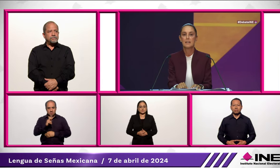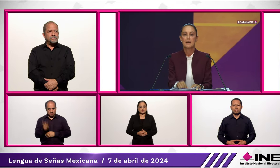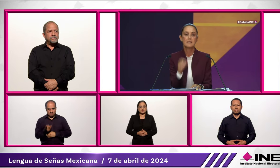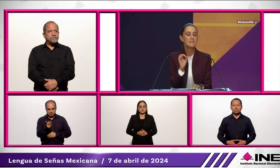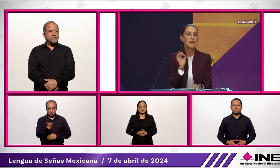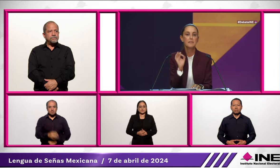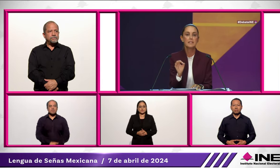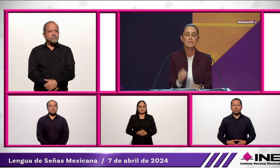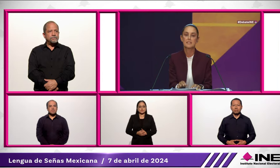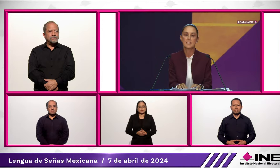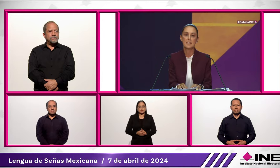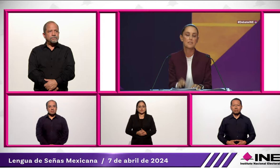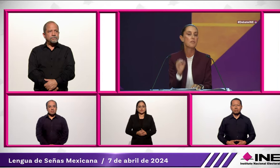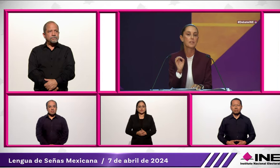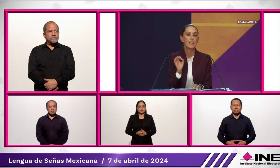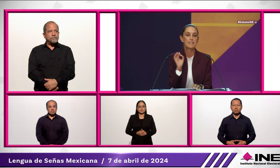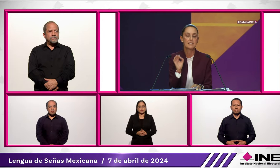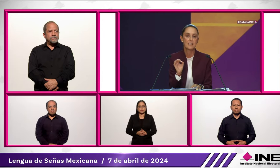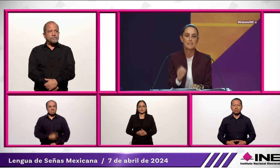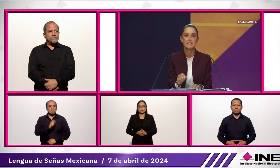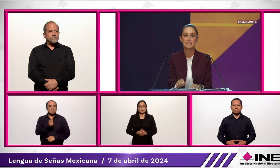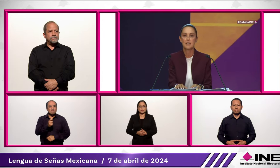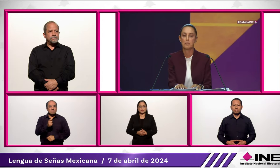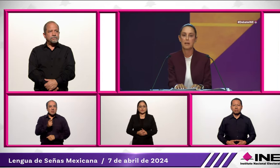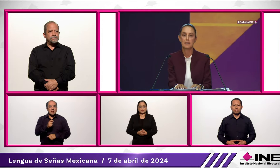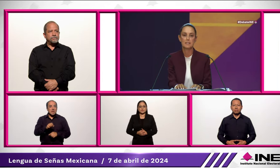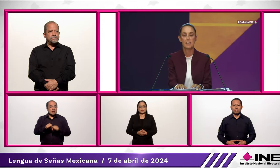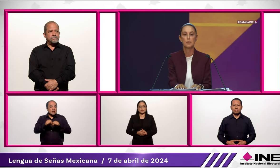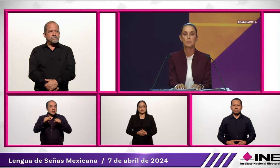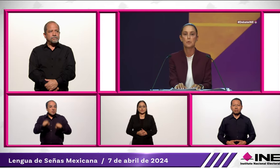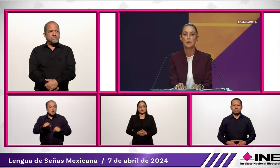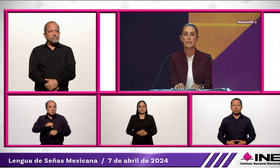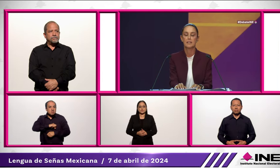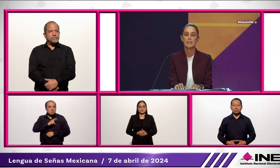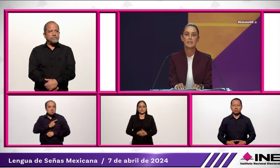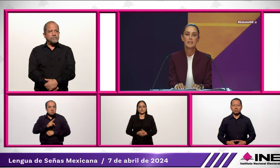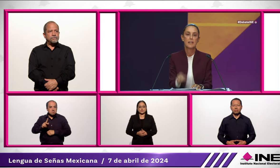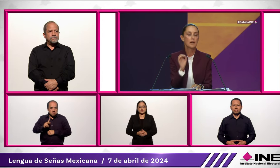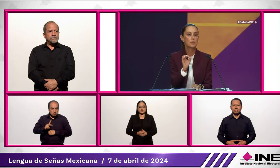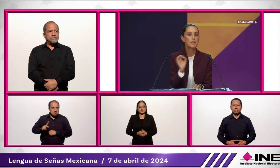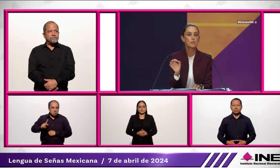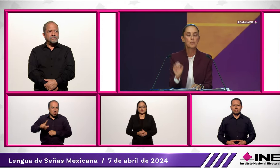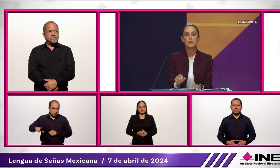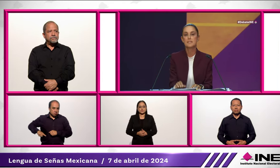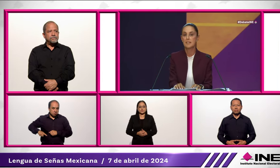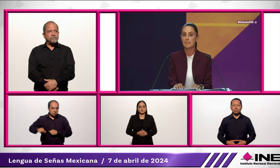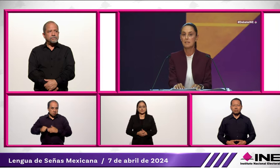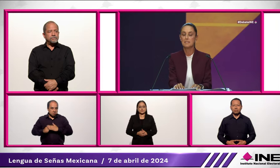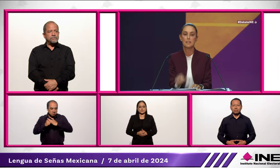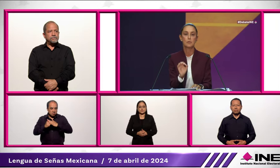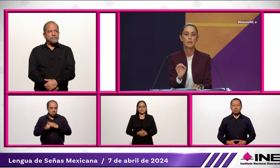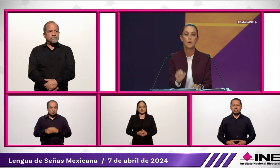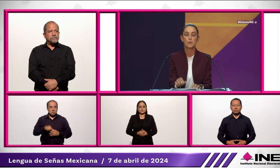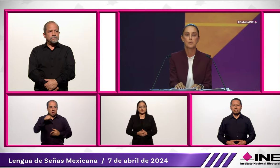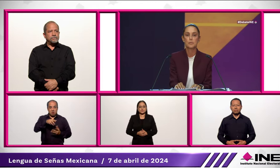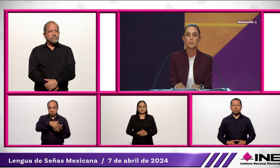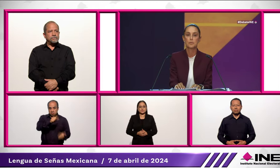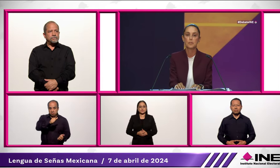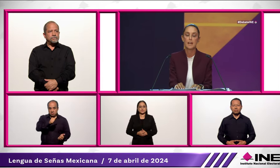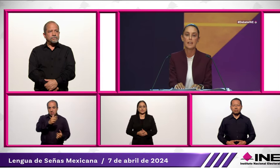pregunta. Esencialmente se trata de fortalecer el sistema de salud pública. En la Constitución está establecido,